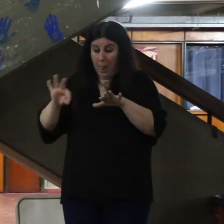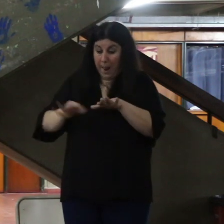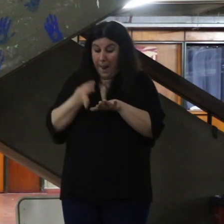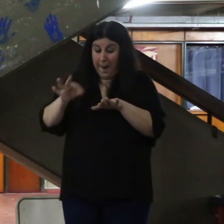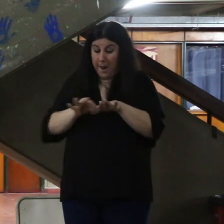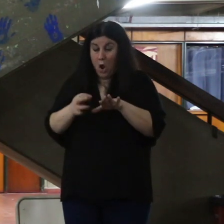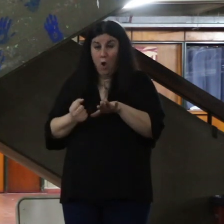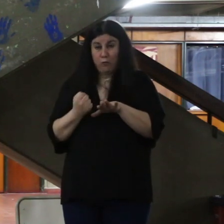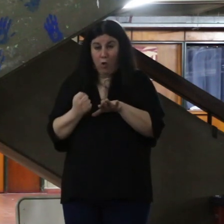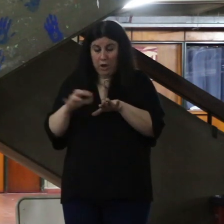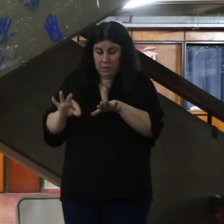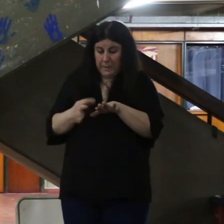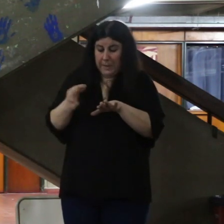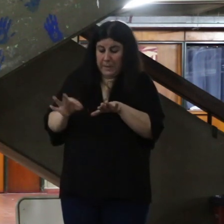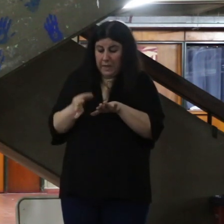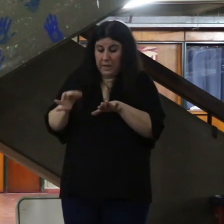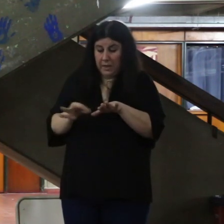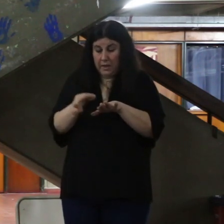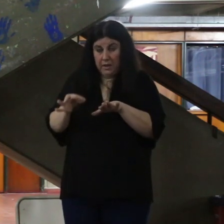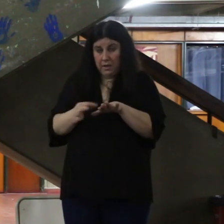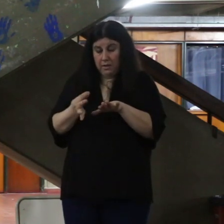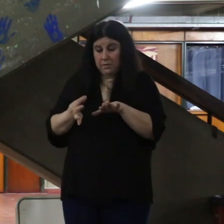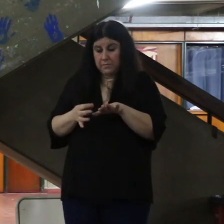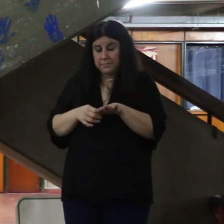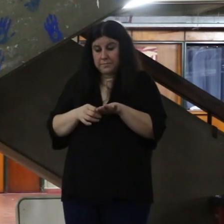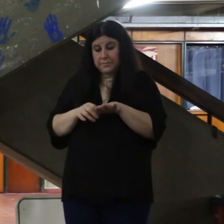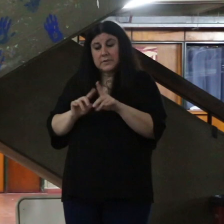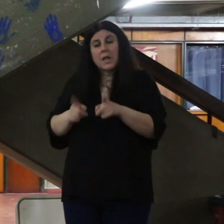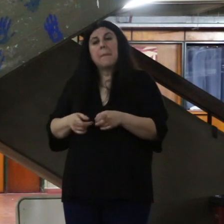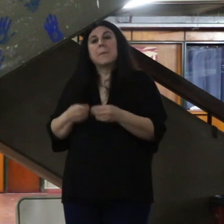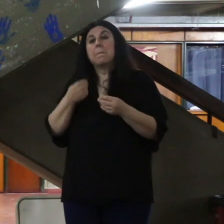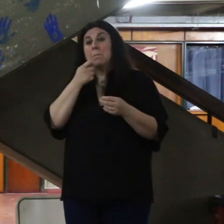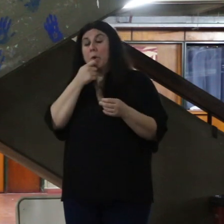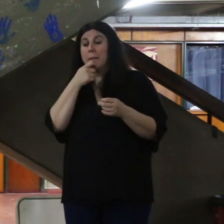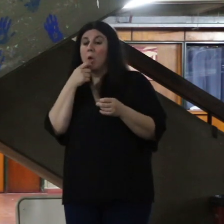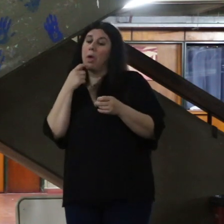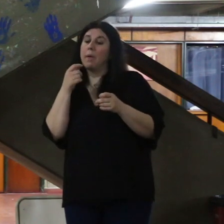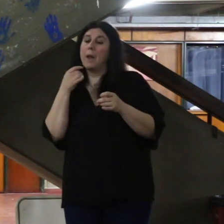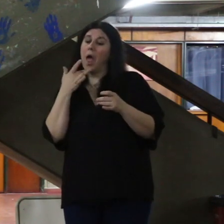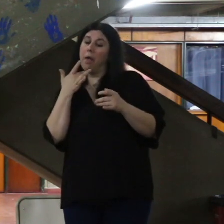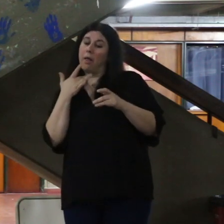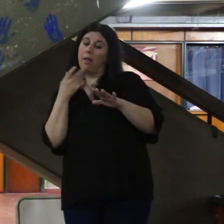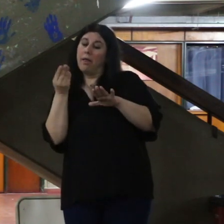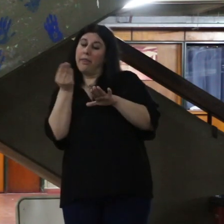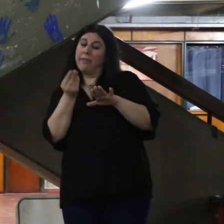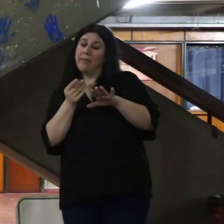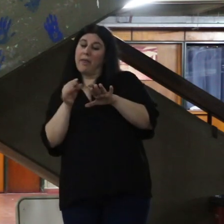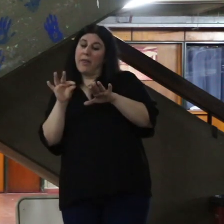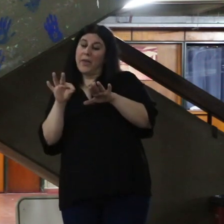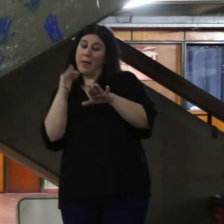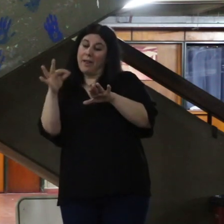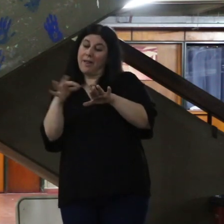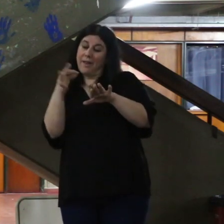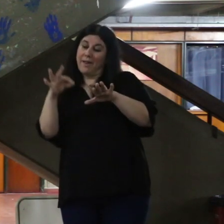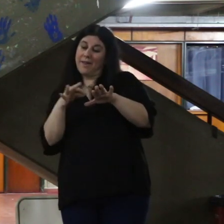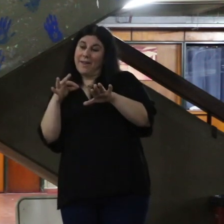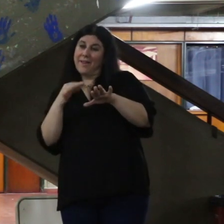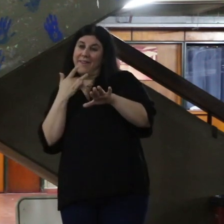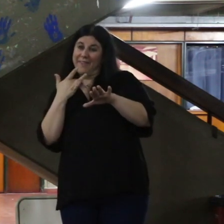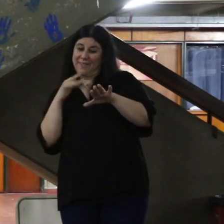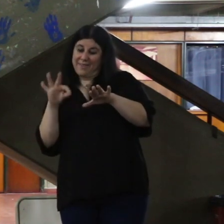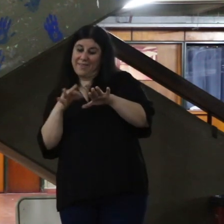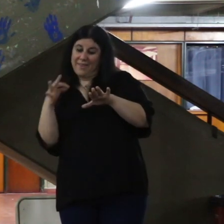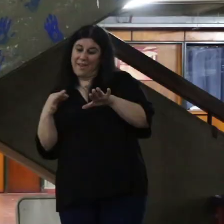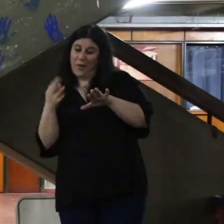fuertes, ¿sí? También para decorar, decían los lugares que consulté en su